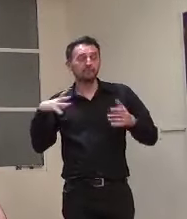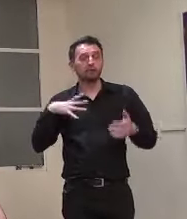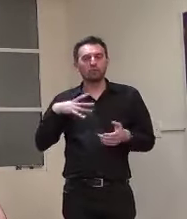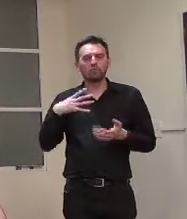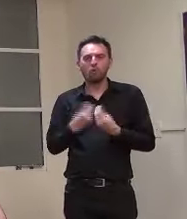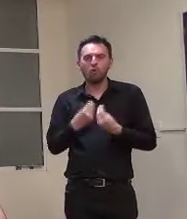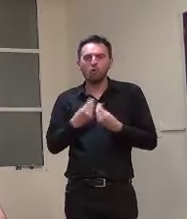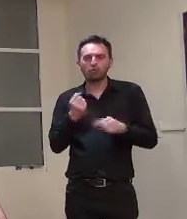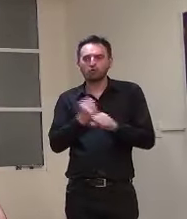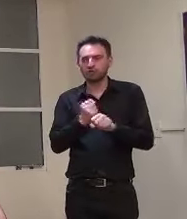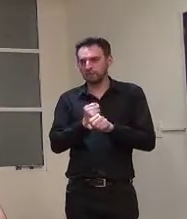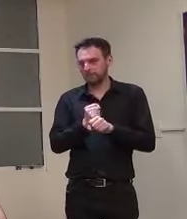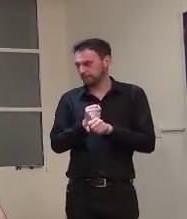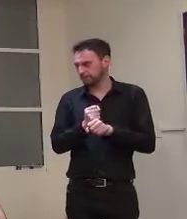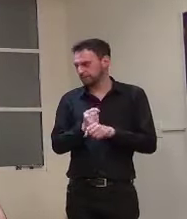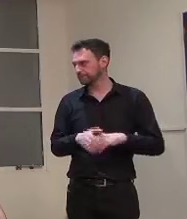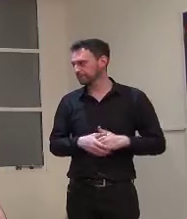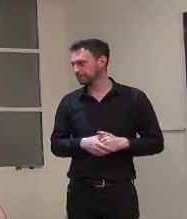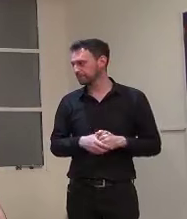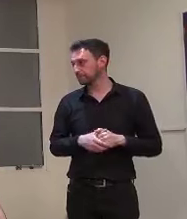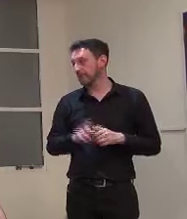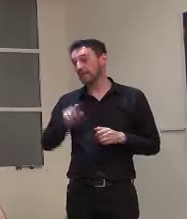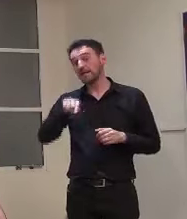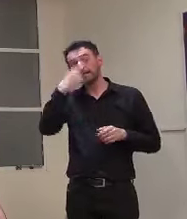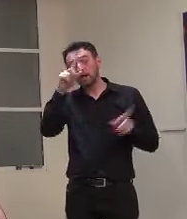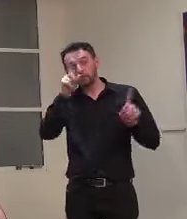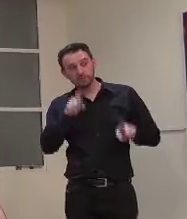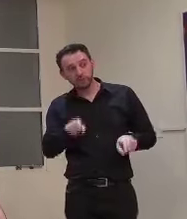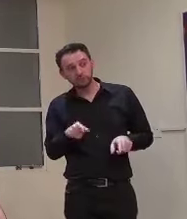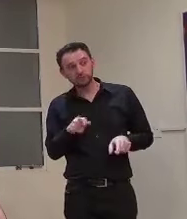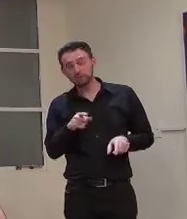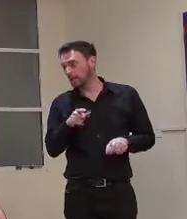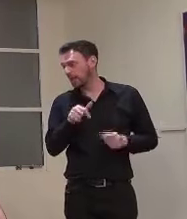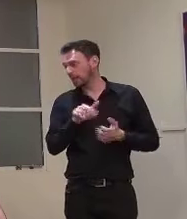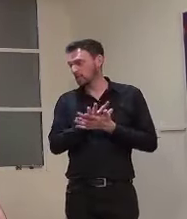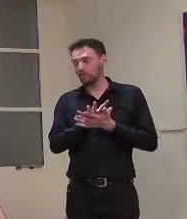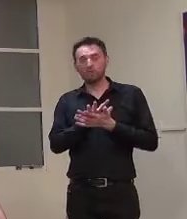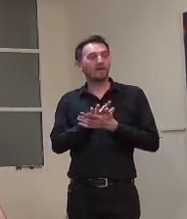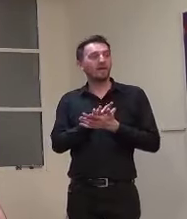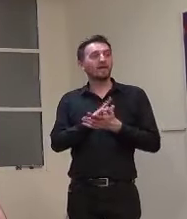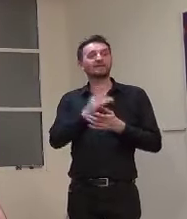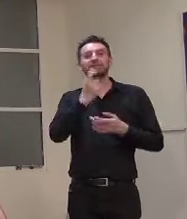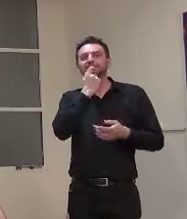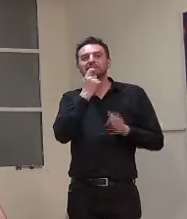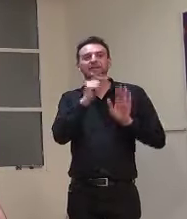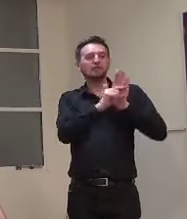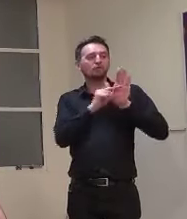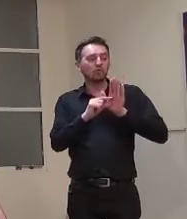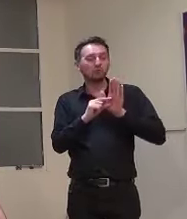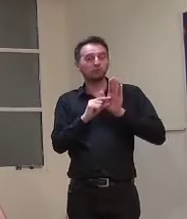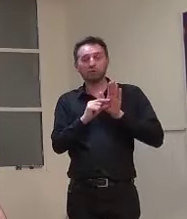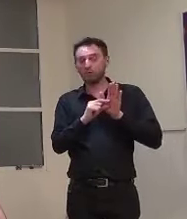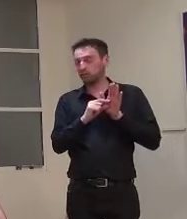trabajo y la otra pregunta si la solución